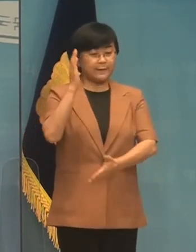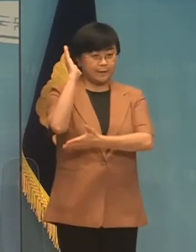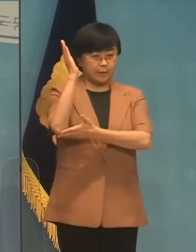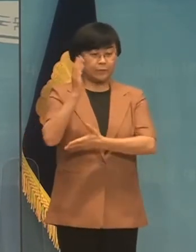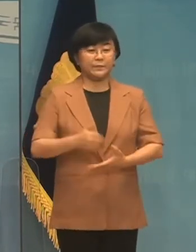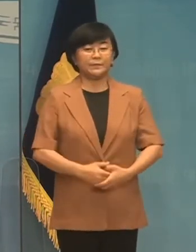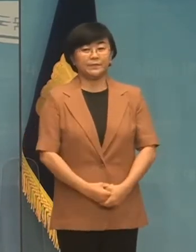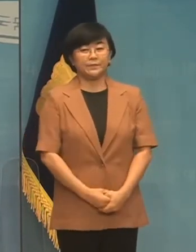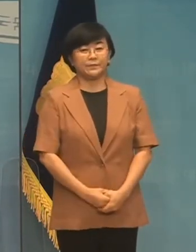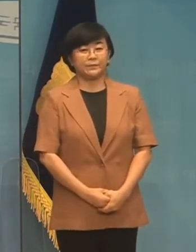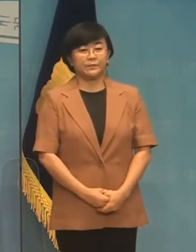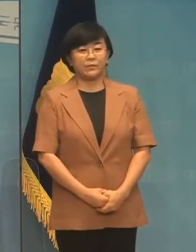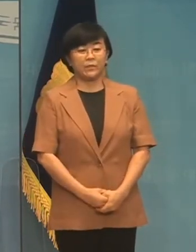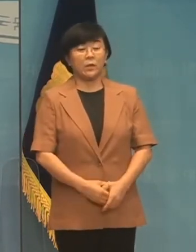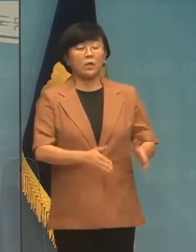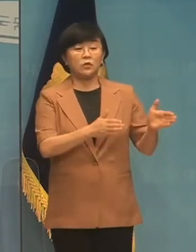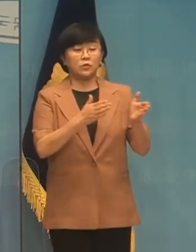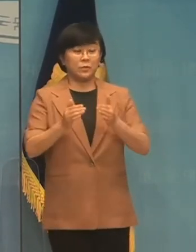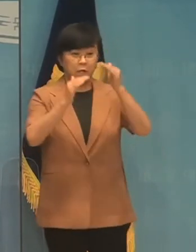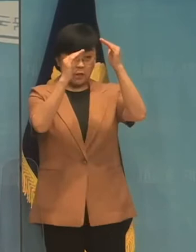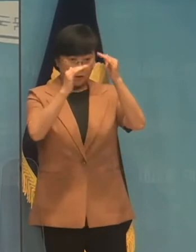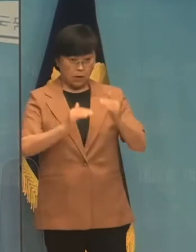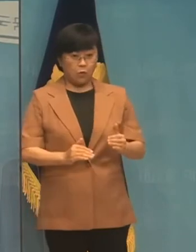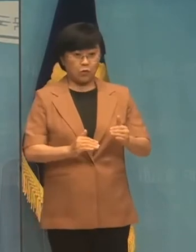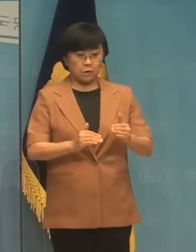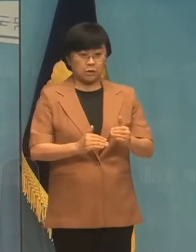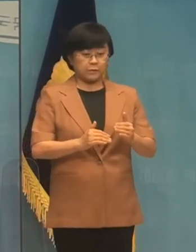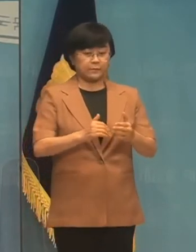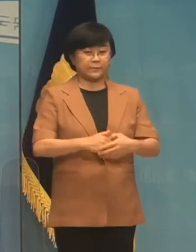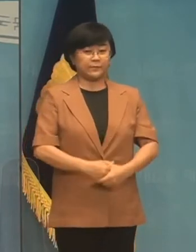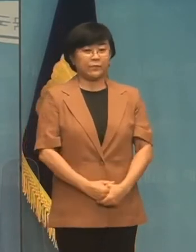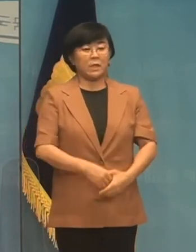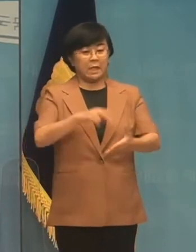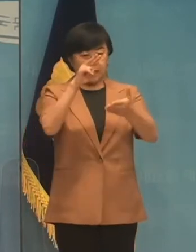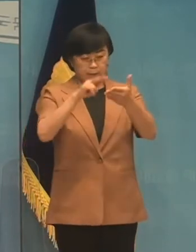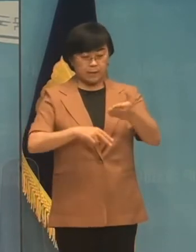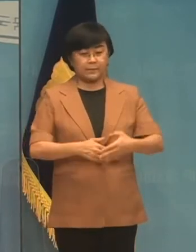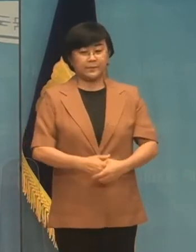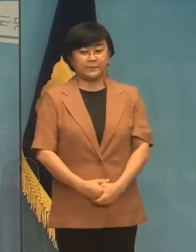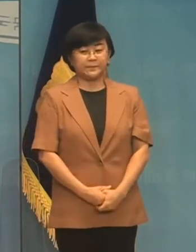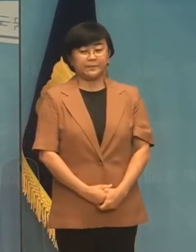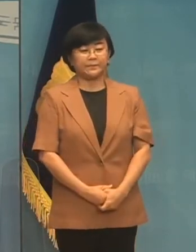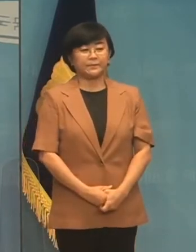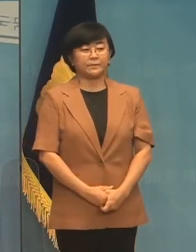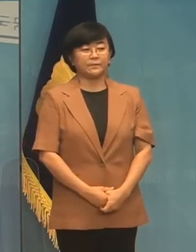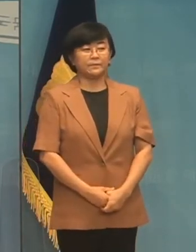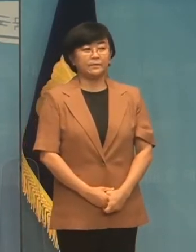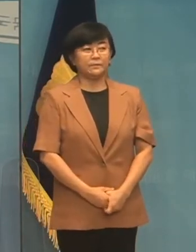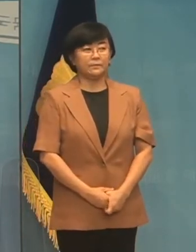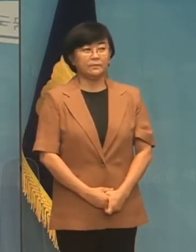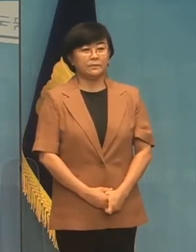하겠습니다. 그럼 준비된 기자회견문 낭독하겠습니다.